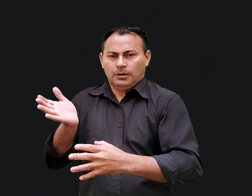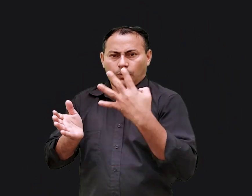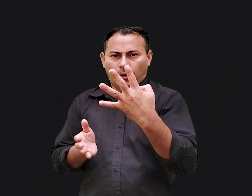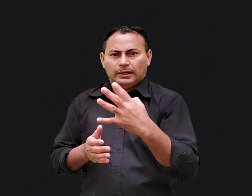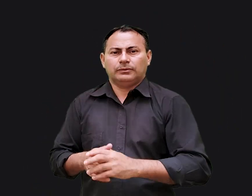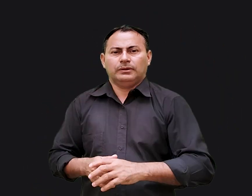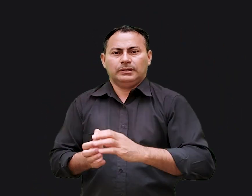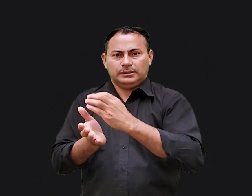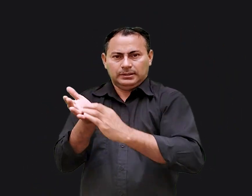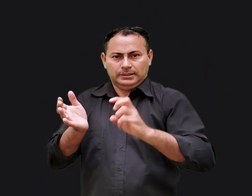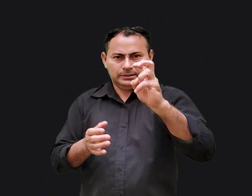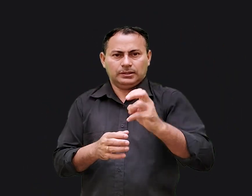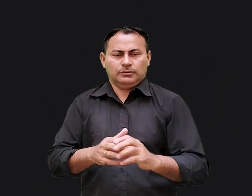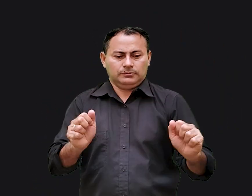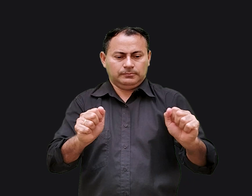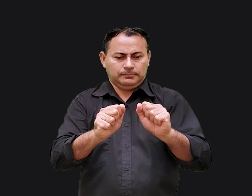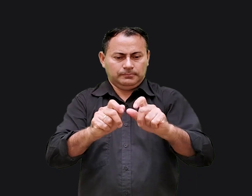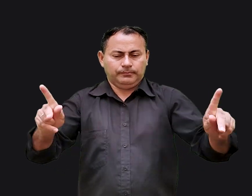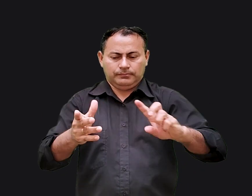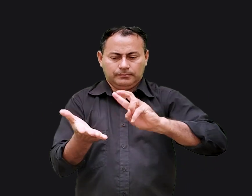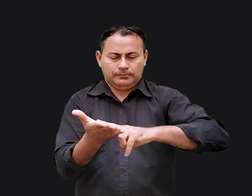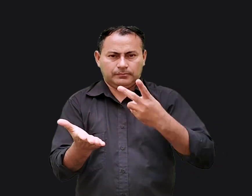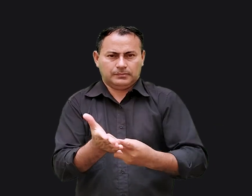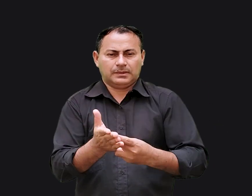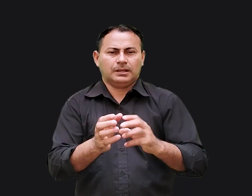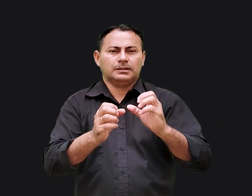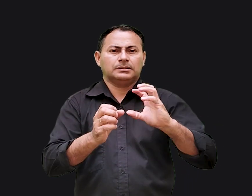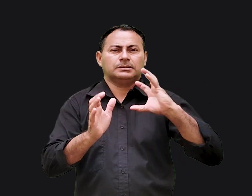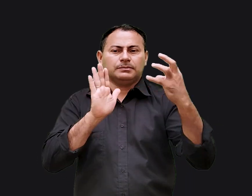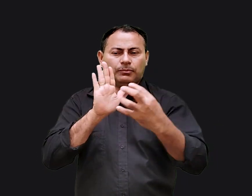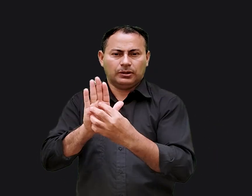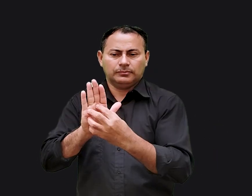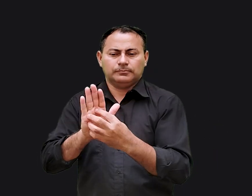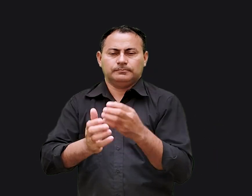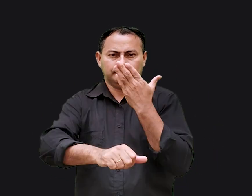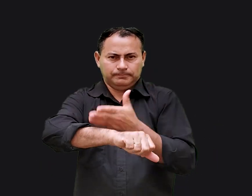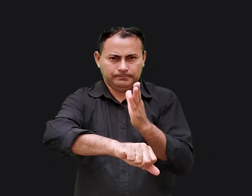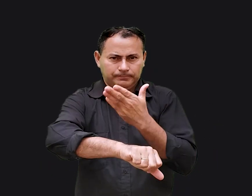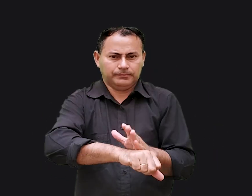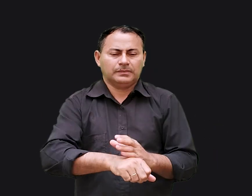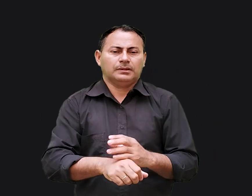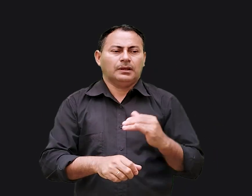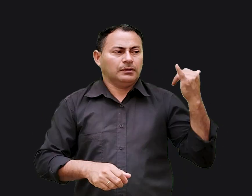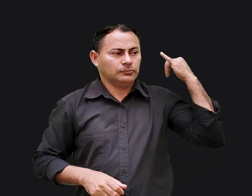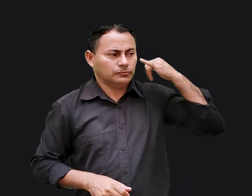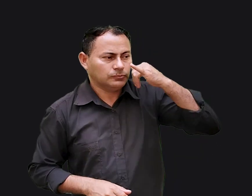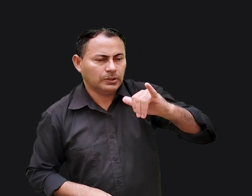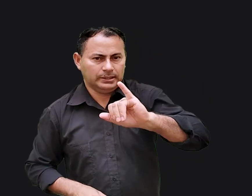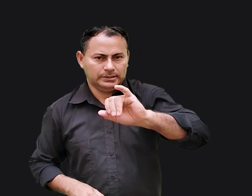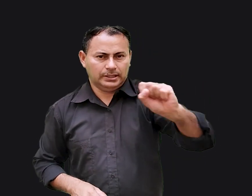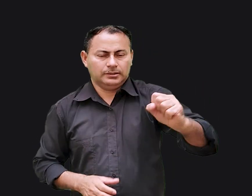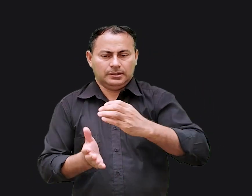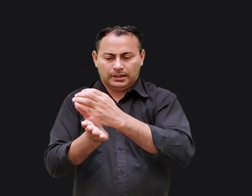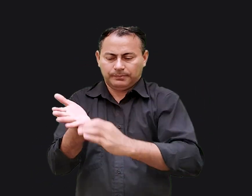do Apocalipse sejam uma interpretação simbólica e uma aplicação da profecia de Isaías, capítulo